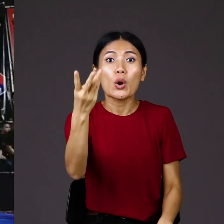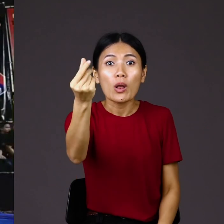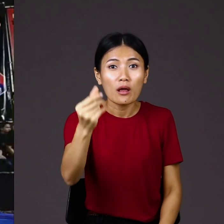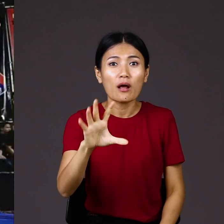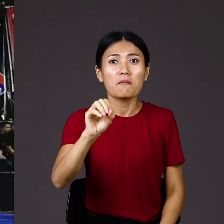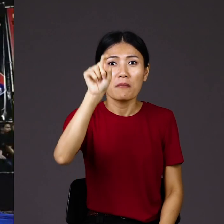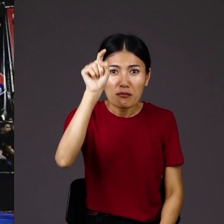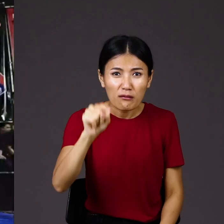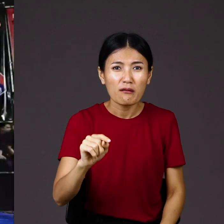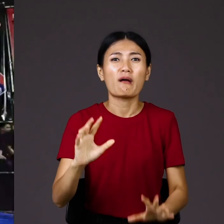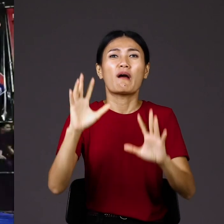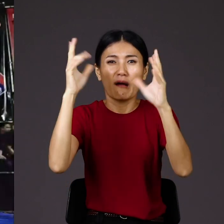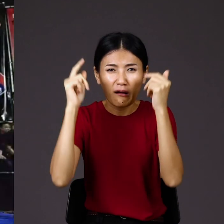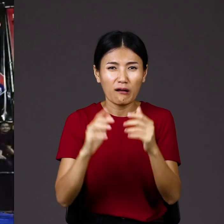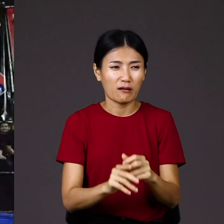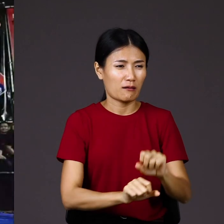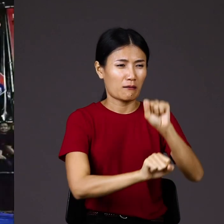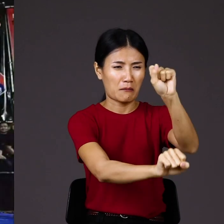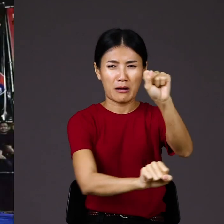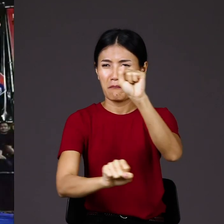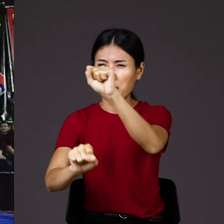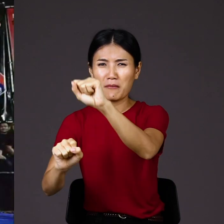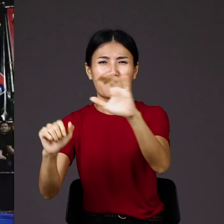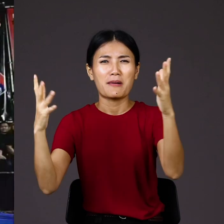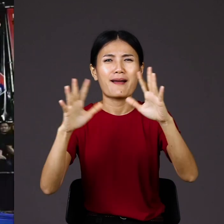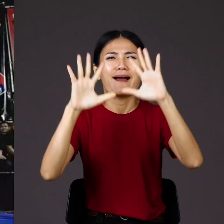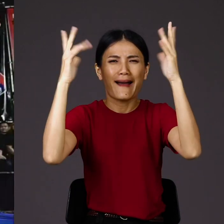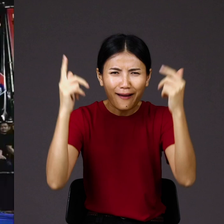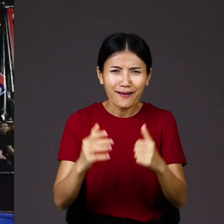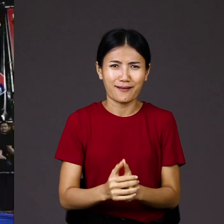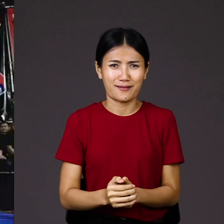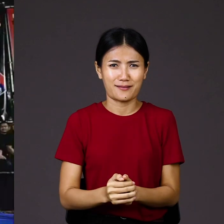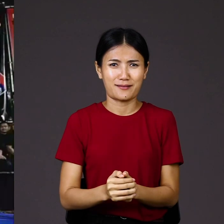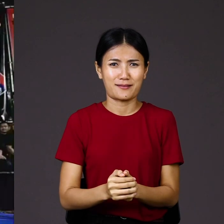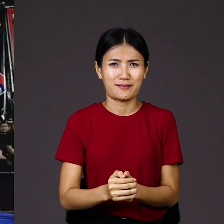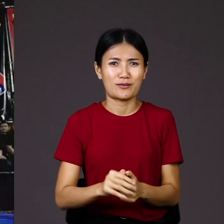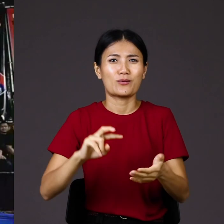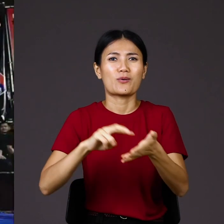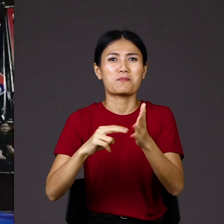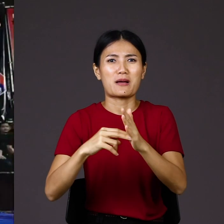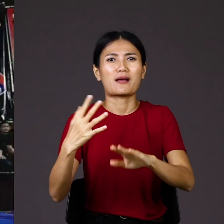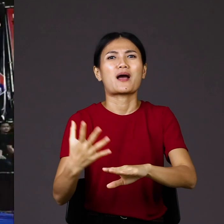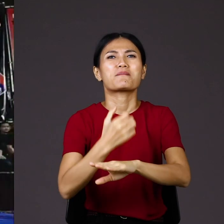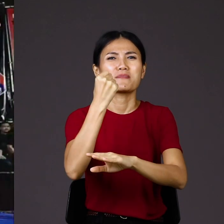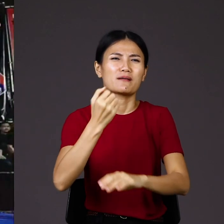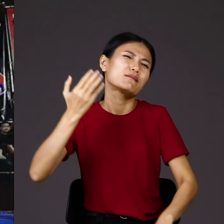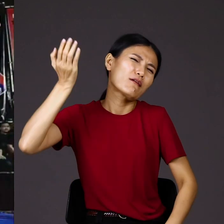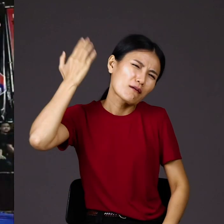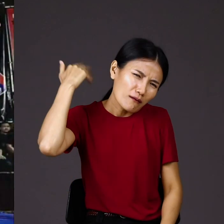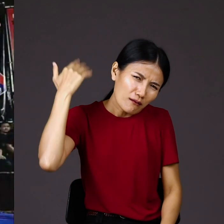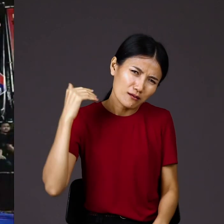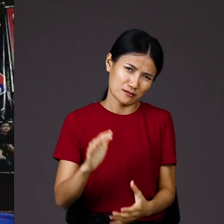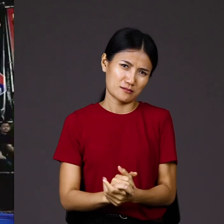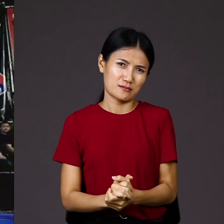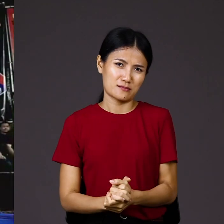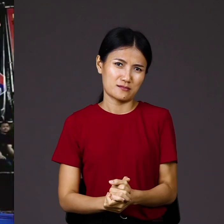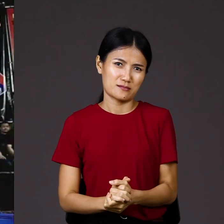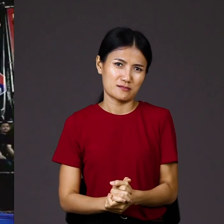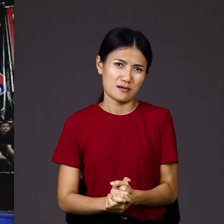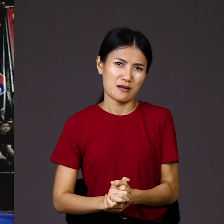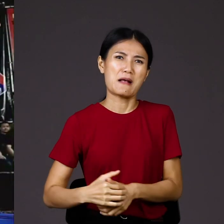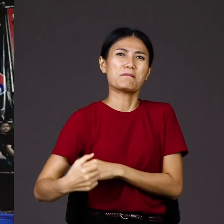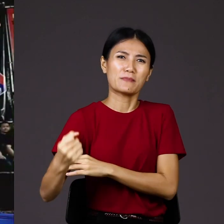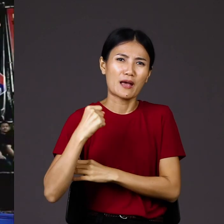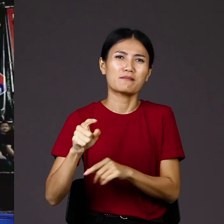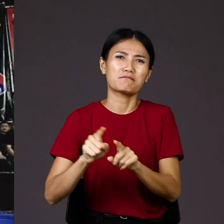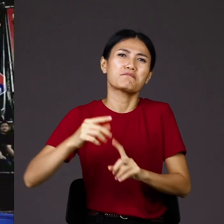หายไป 50% แล้วตอนนี้ป้ายจังหวัดนนทบุรีของคณะก้าวหน้านี่นี่คือการเมืองเก่าครับนี่คืออิทธิ